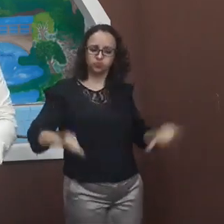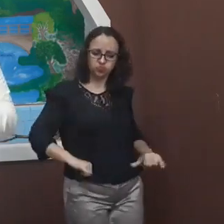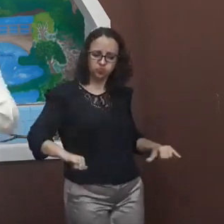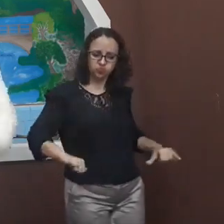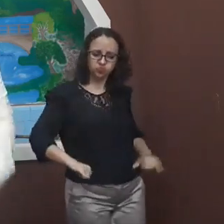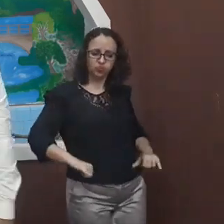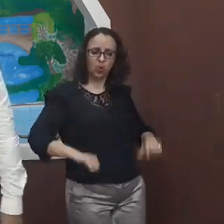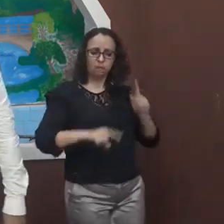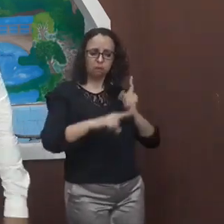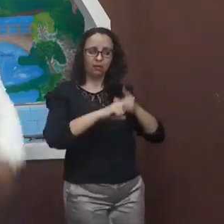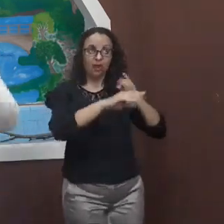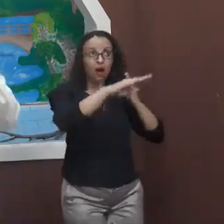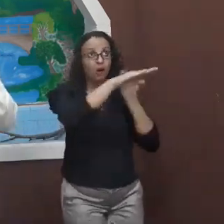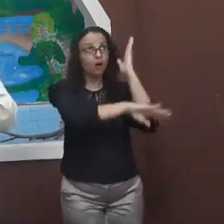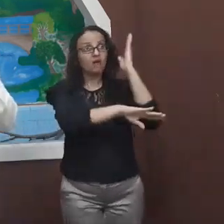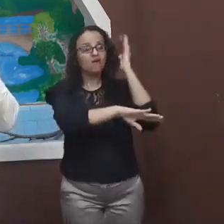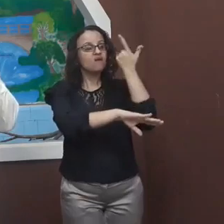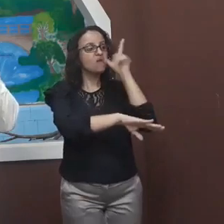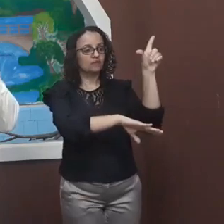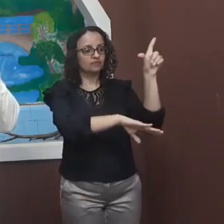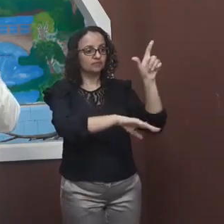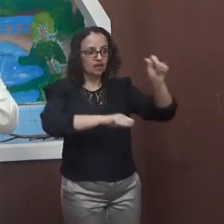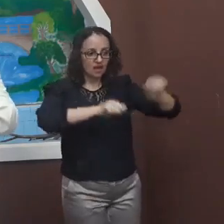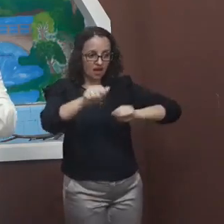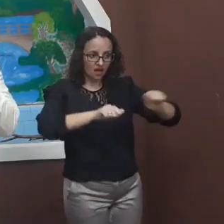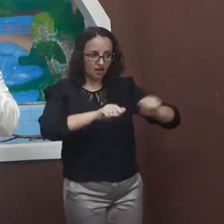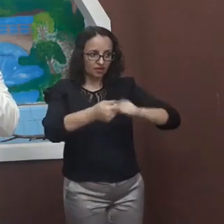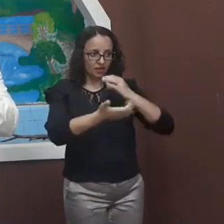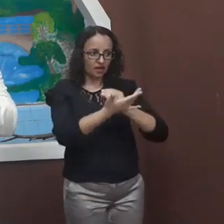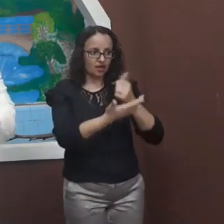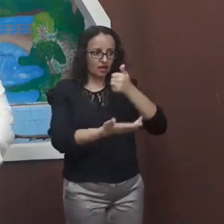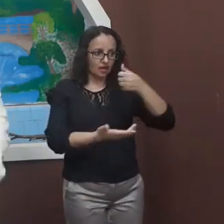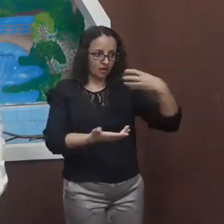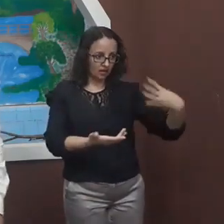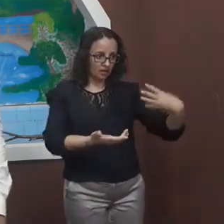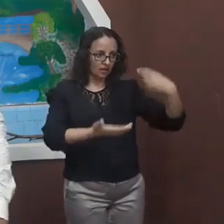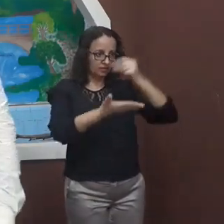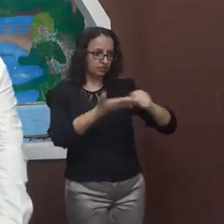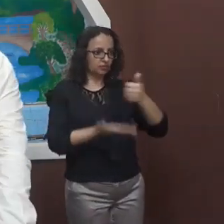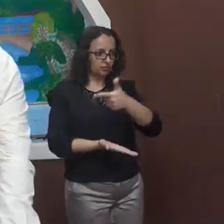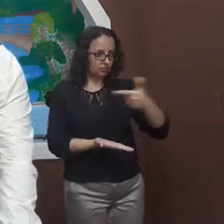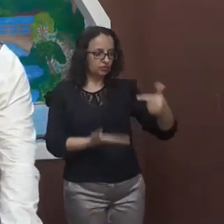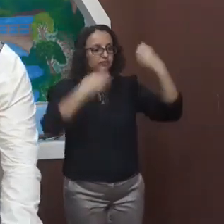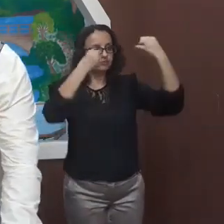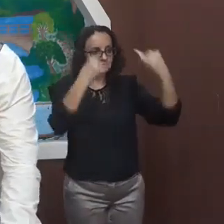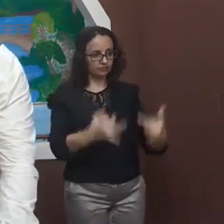entrarmos no reino de Deus. Atos capítulo 14, versículo